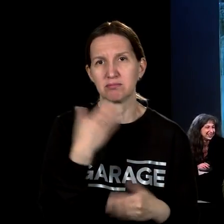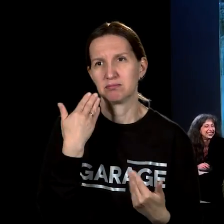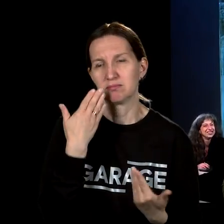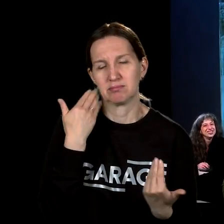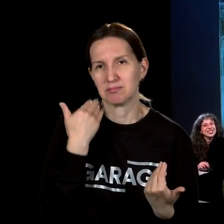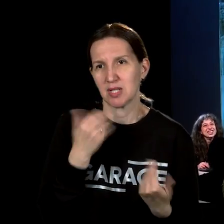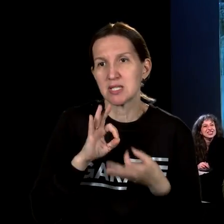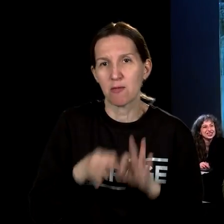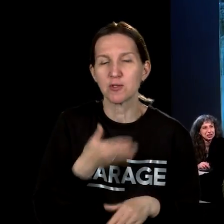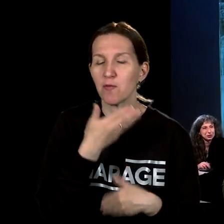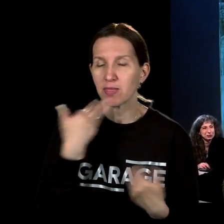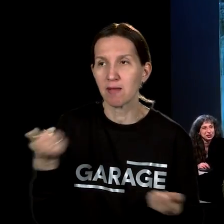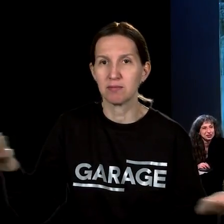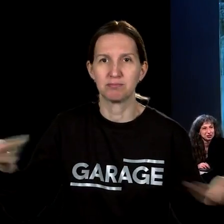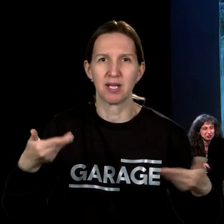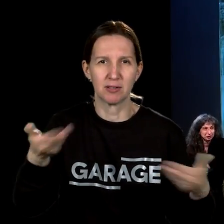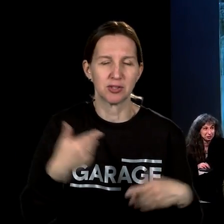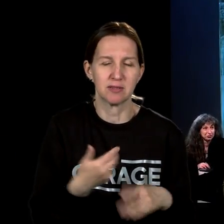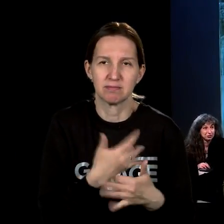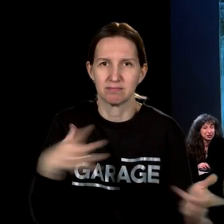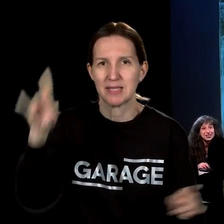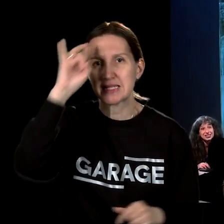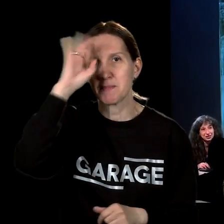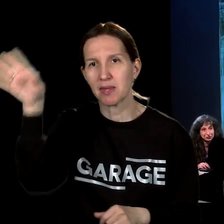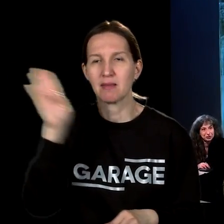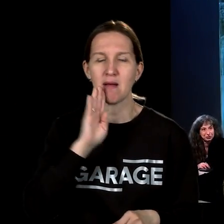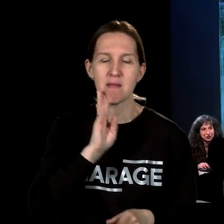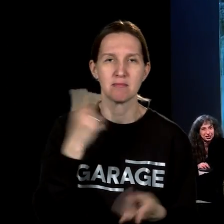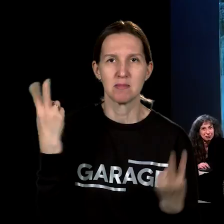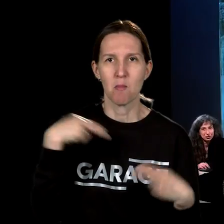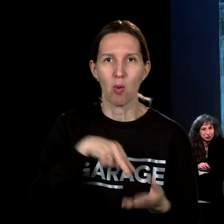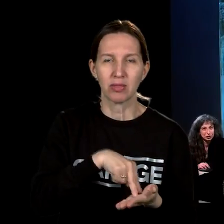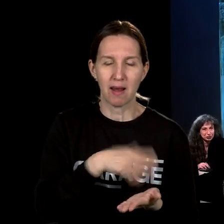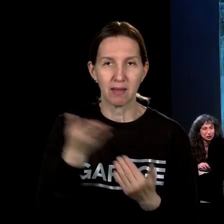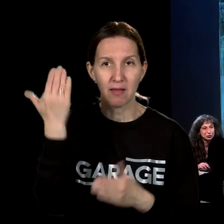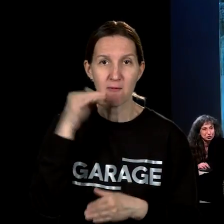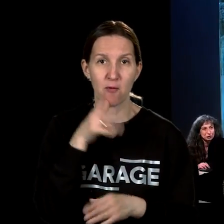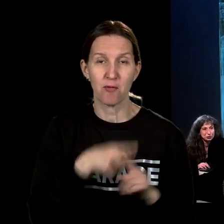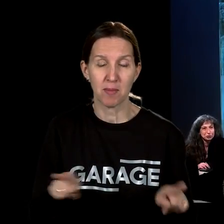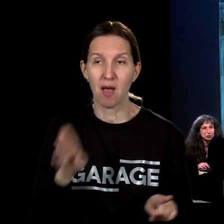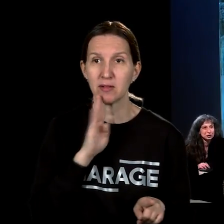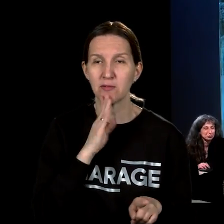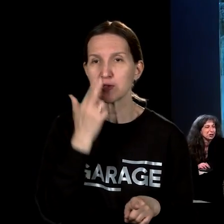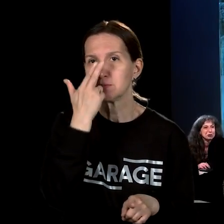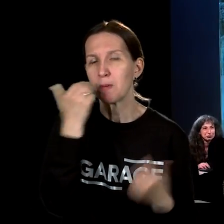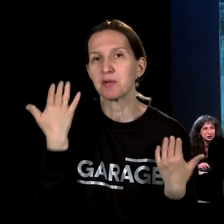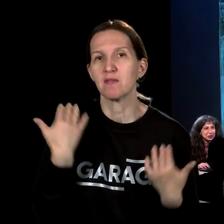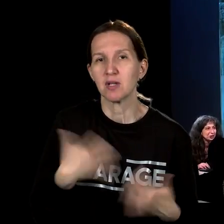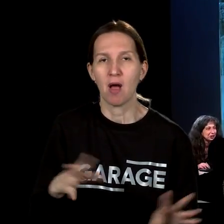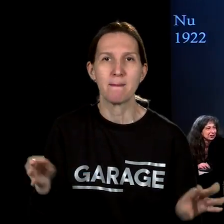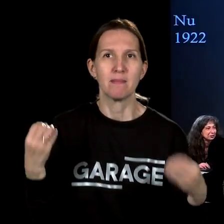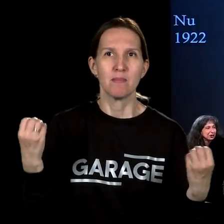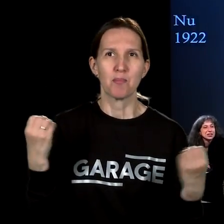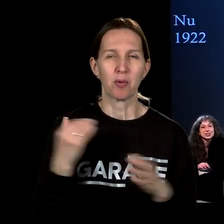заполучить и пригласить к себе всех самых знаменитых моделей того времени, потому что этим девушкам, привыкшим к богемной